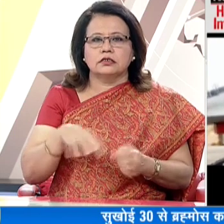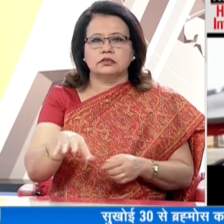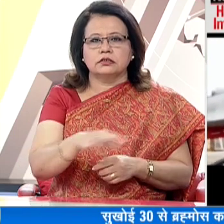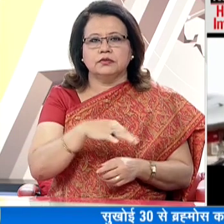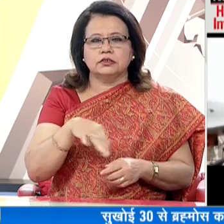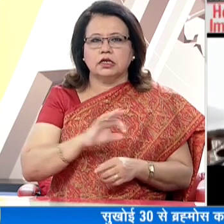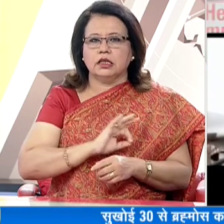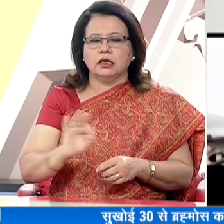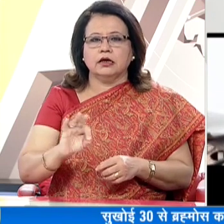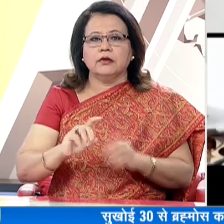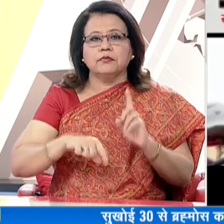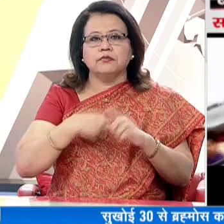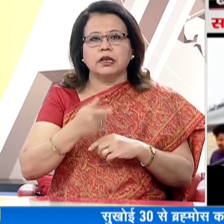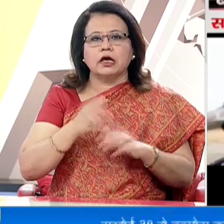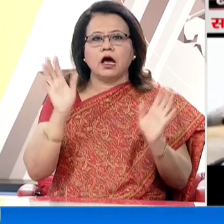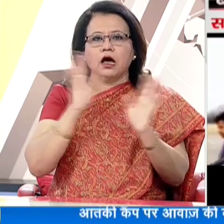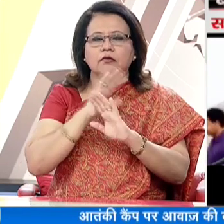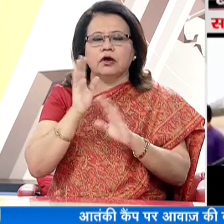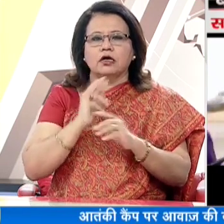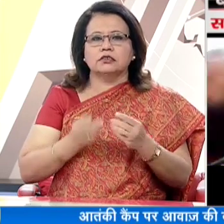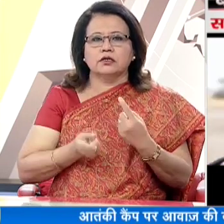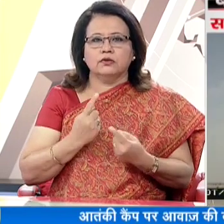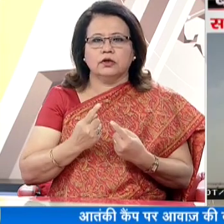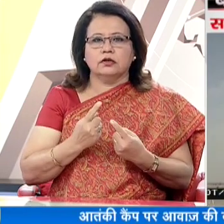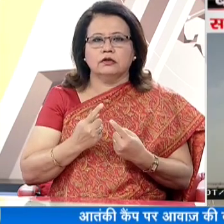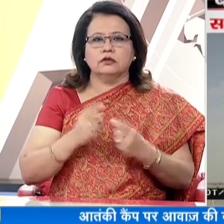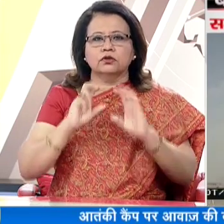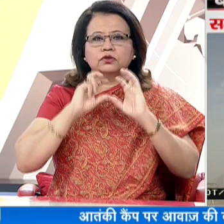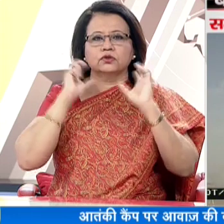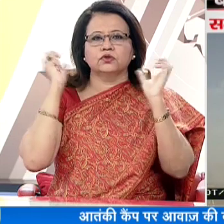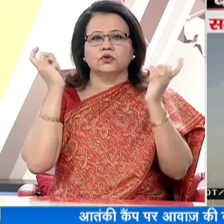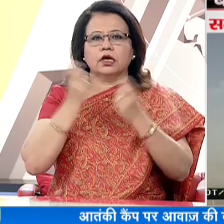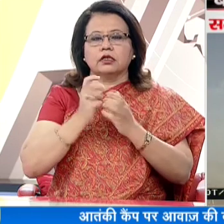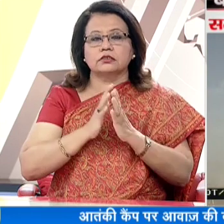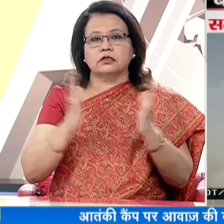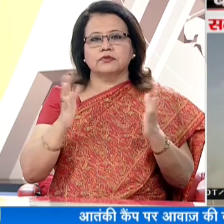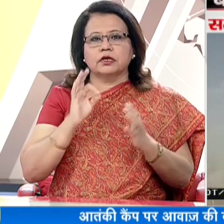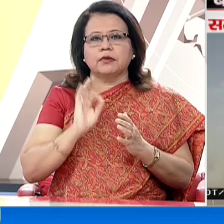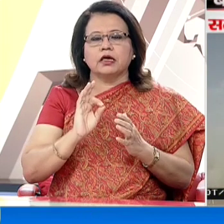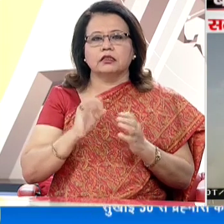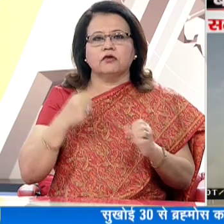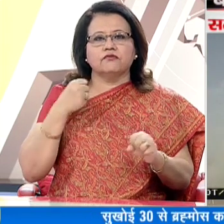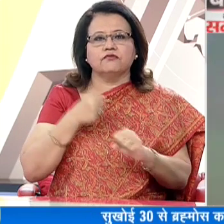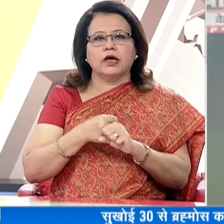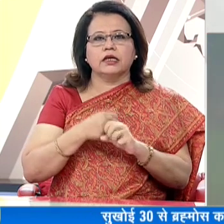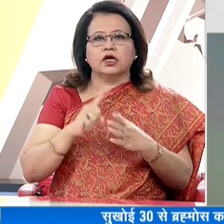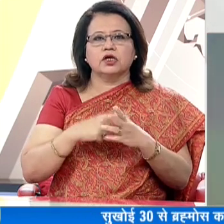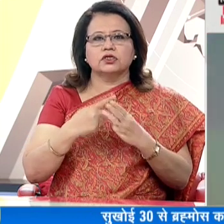टेस्ट जमीन से नहीं बल्कि हवा से होगा। दुनिया के सबसे बेहतरीन फाइटर जेट